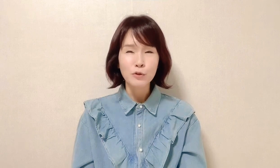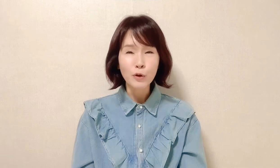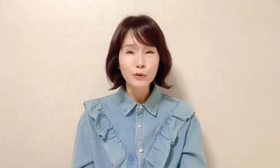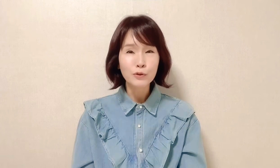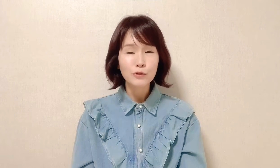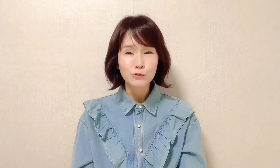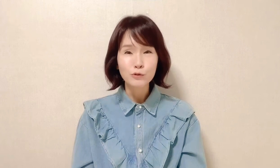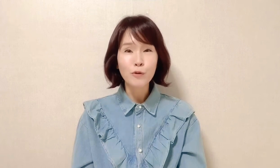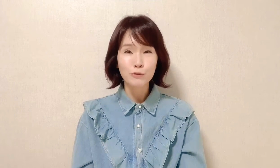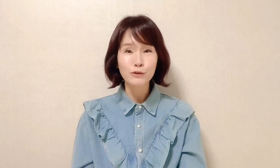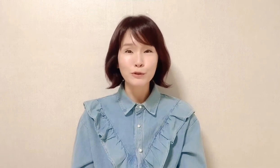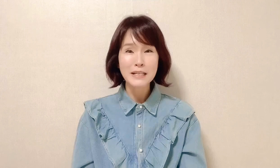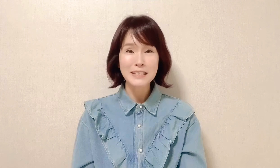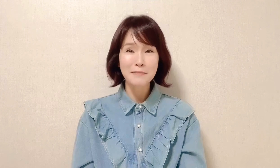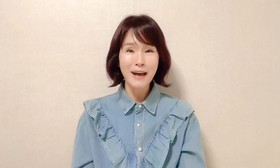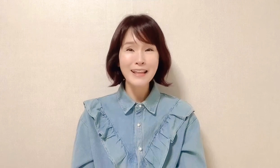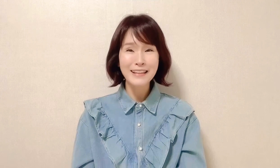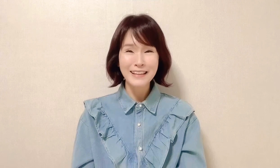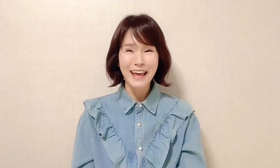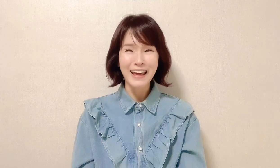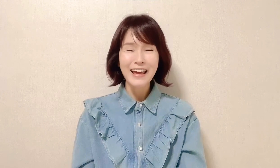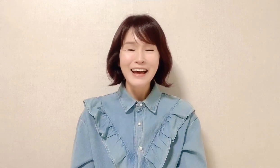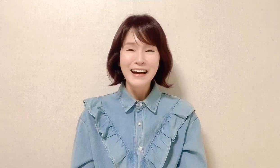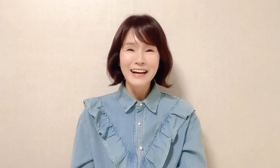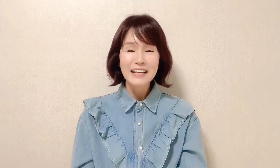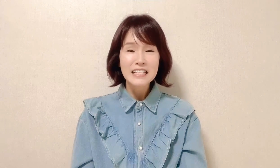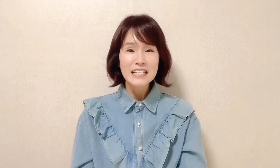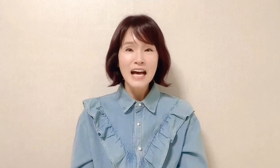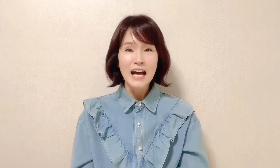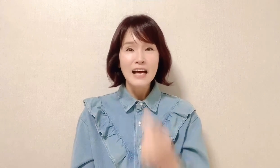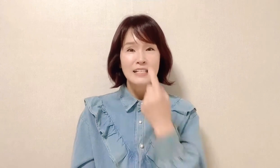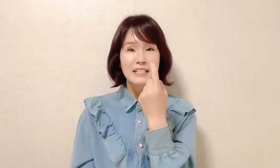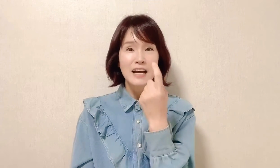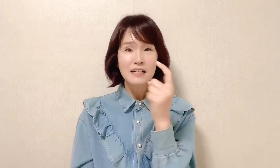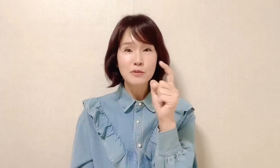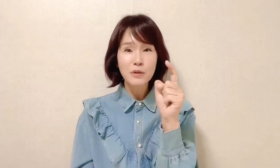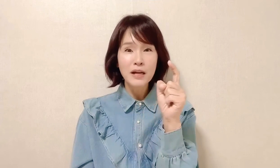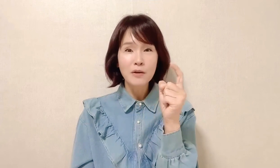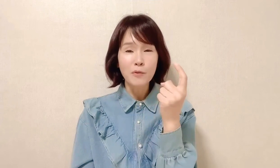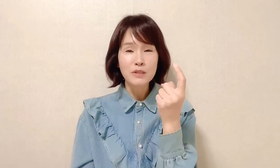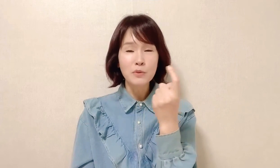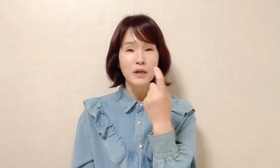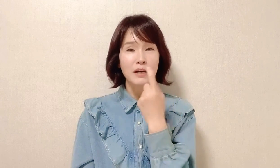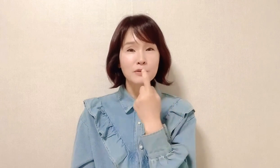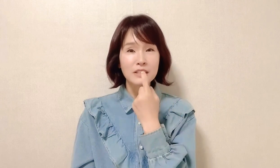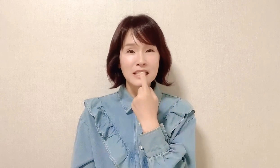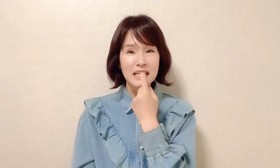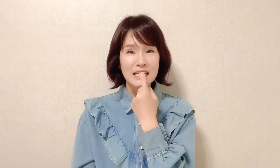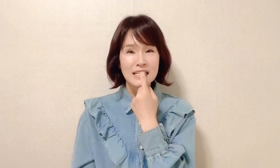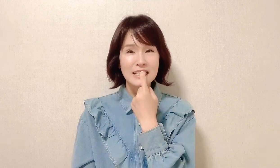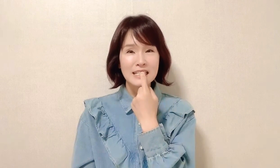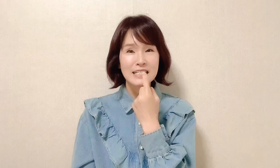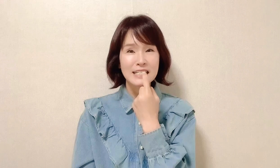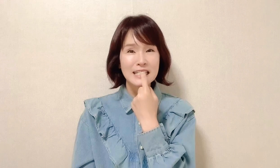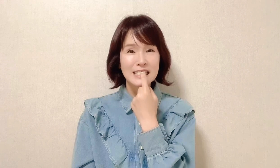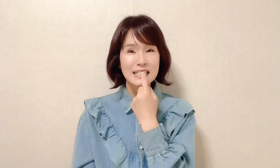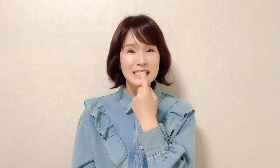물론 누런 분들도 계시지만 네, 치아. 치아를 손가락, 검지손가락으로 이렇게